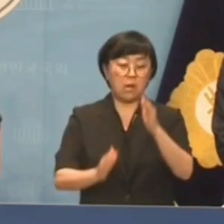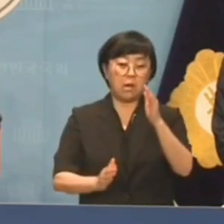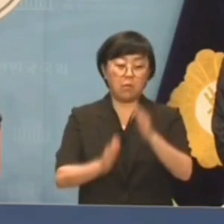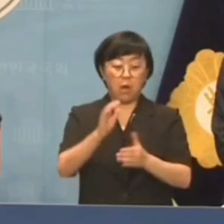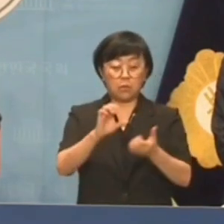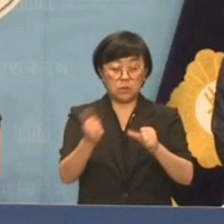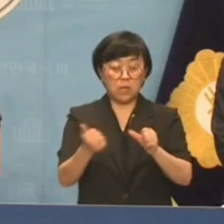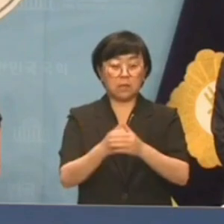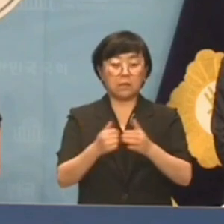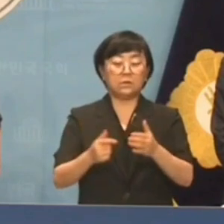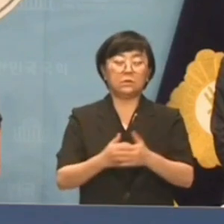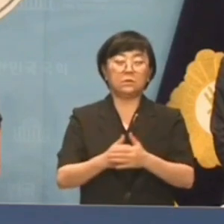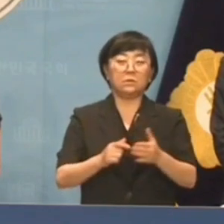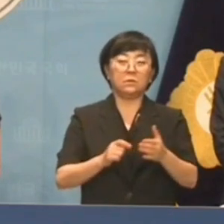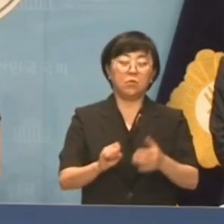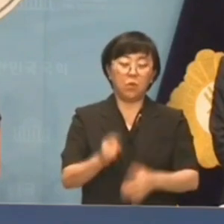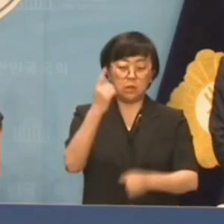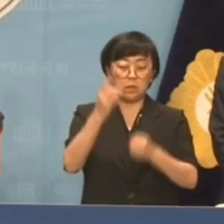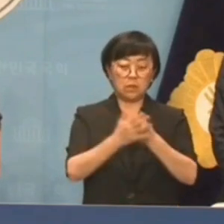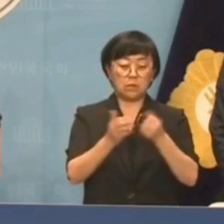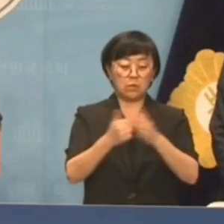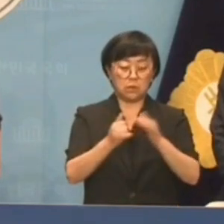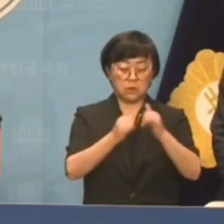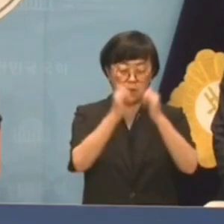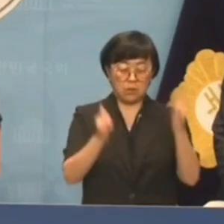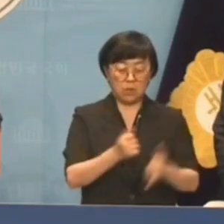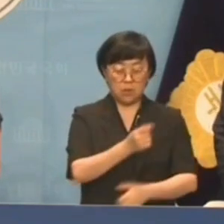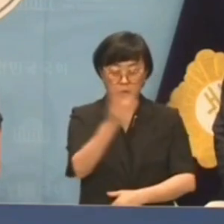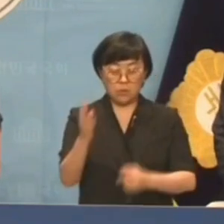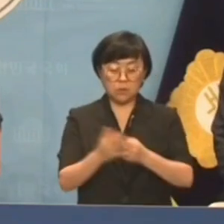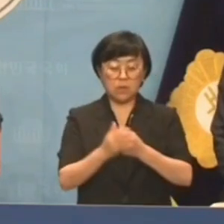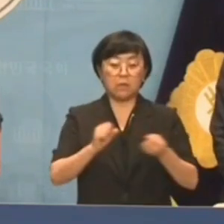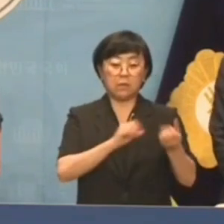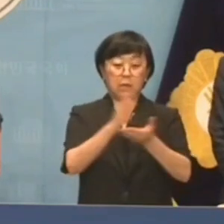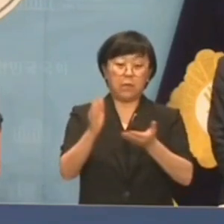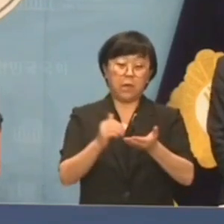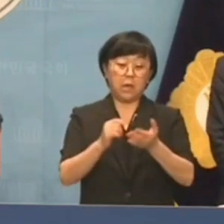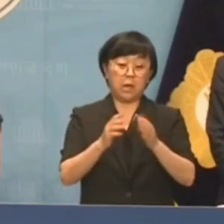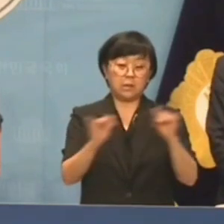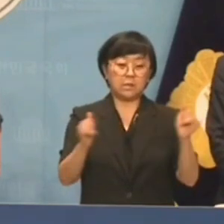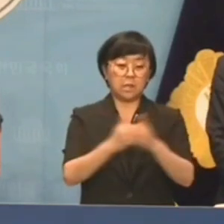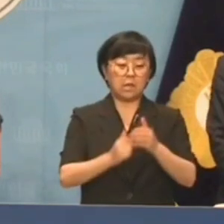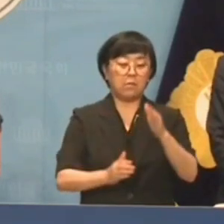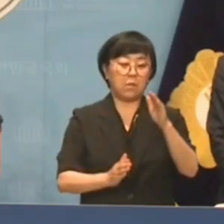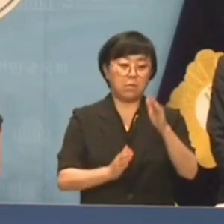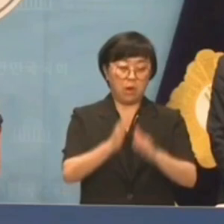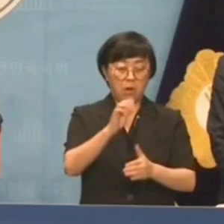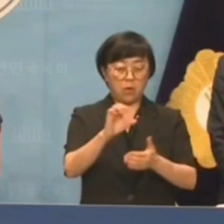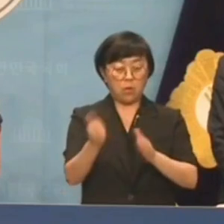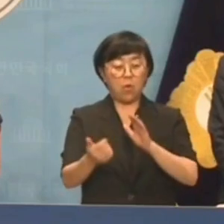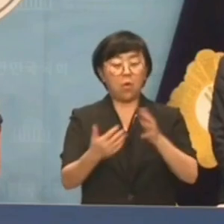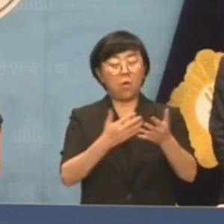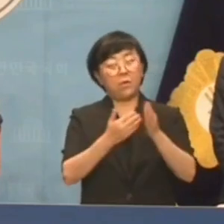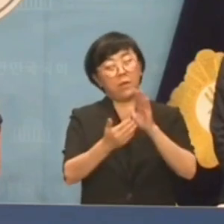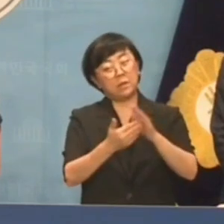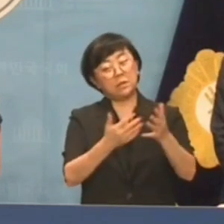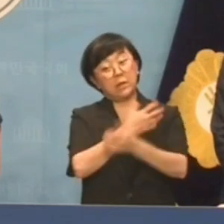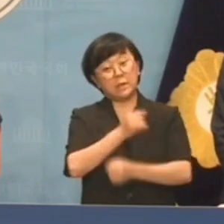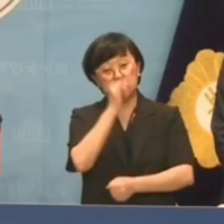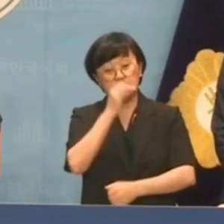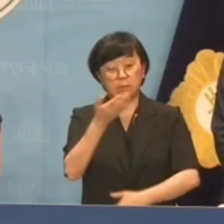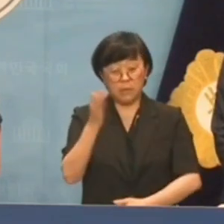인해서 우리 사회의 비등한 여론으로 택배기사 과로 방지 사회적 협약이 만들어지기도